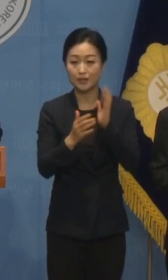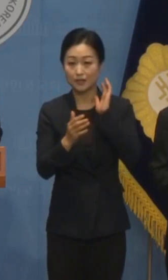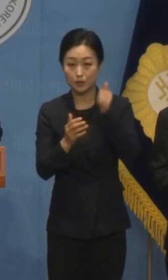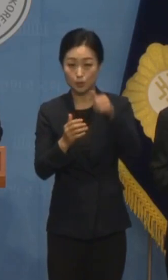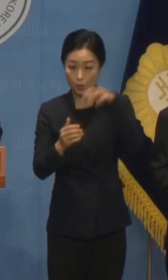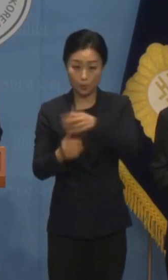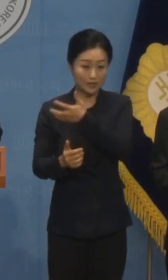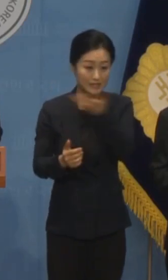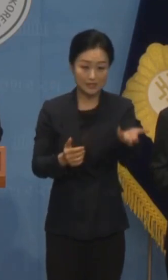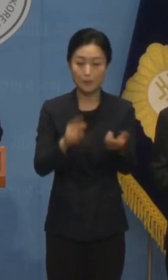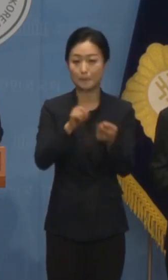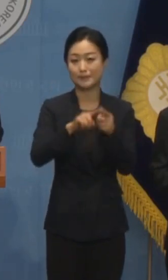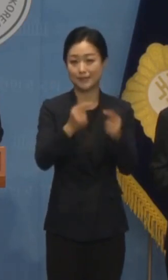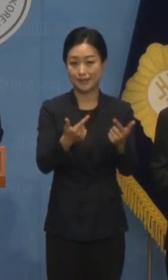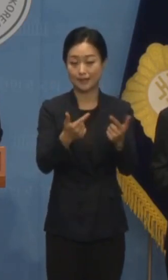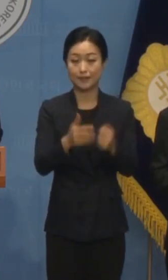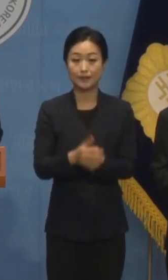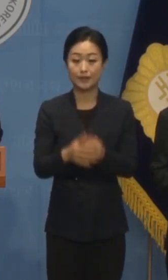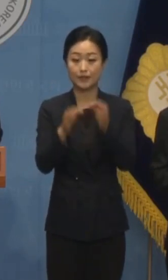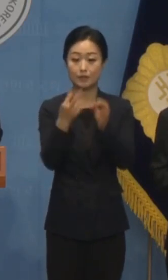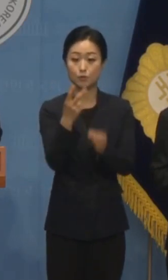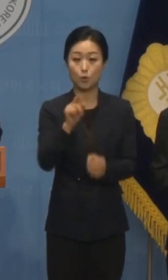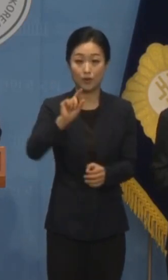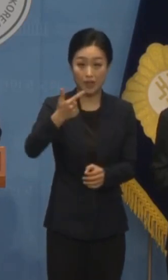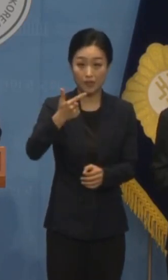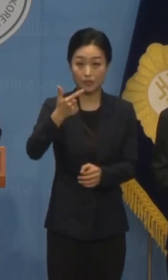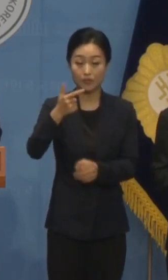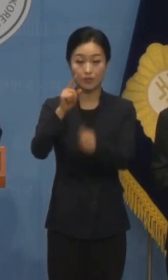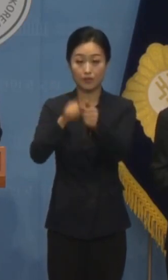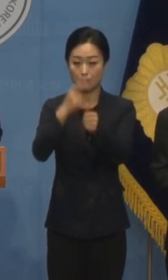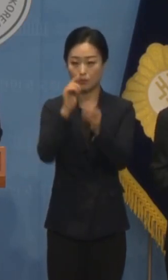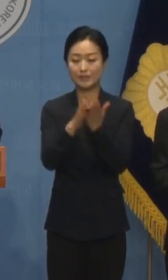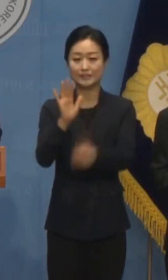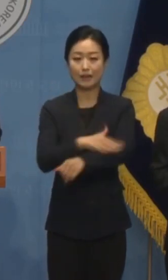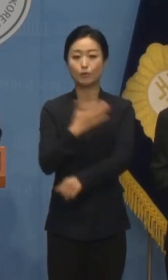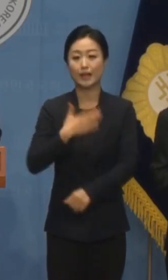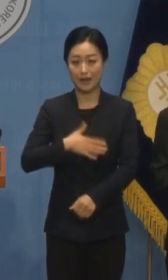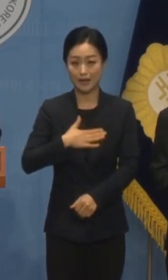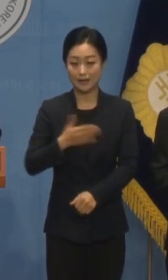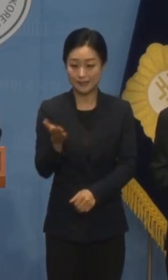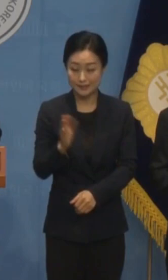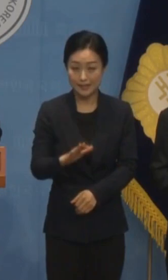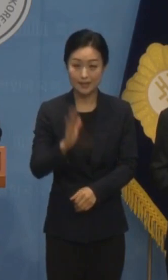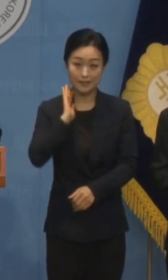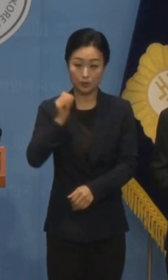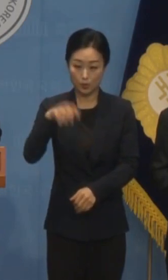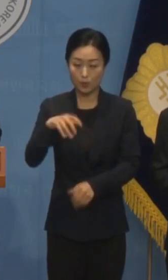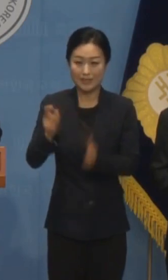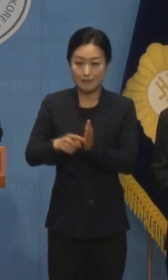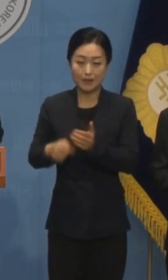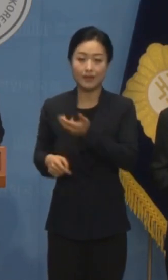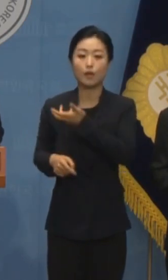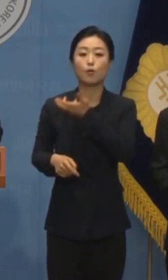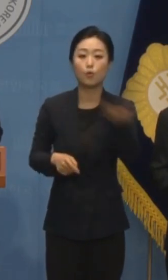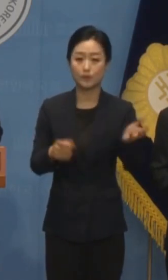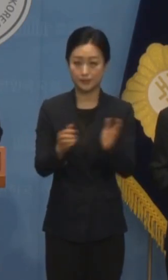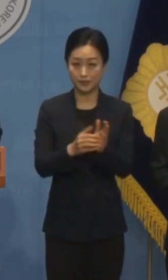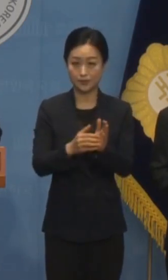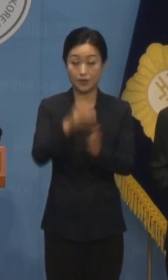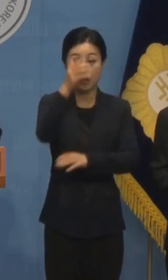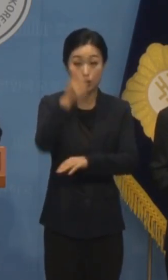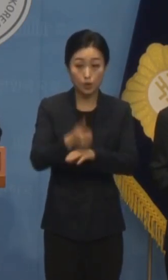부적절합니다. 김용현 후보자는 이 같은 사실을 잘 알면서도 졸속 이전을 강행했습니다.